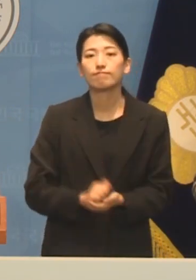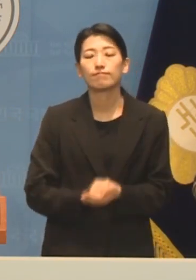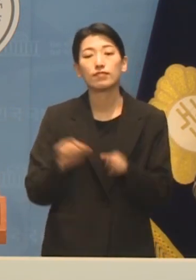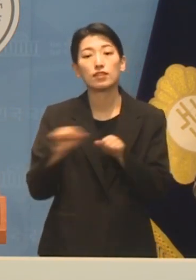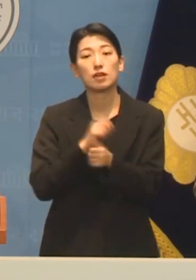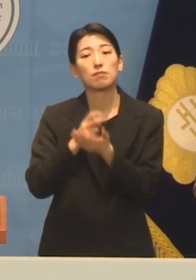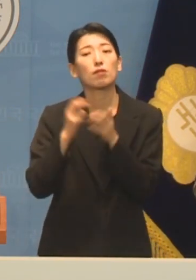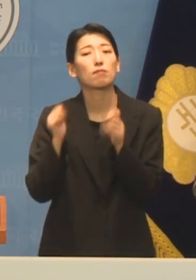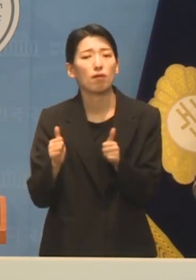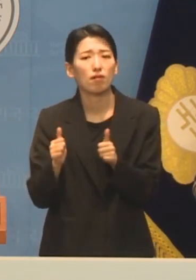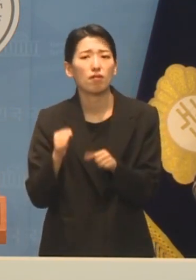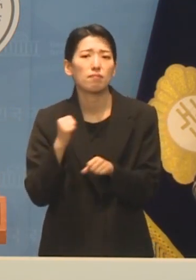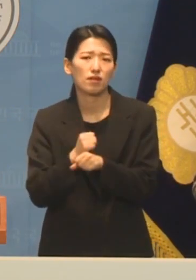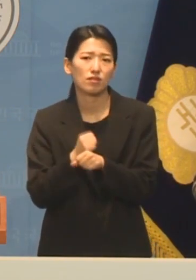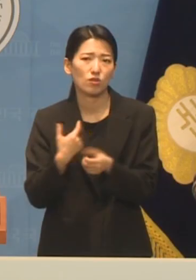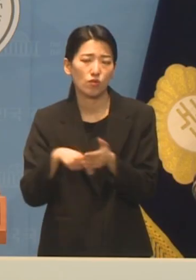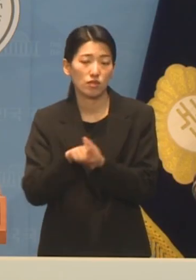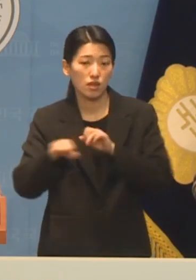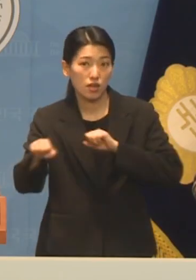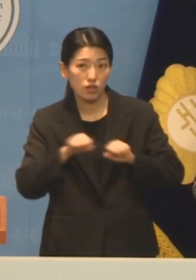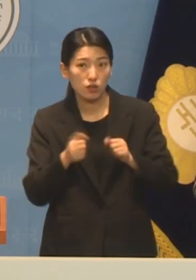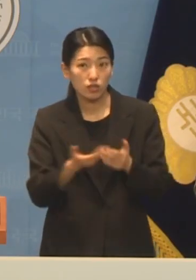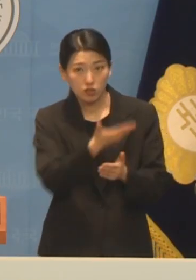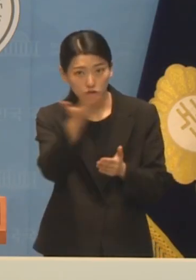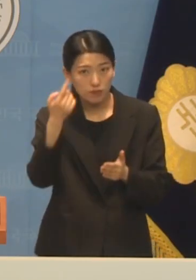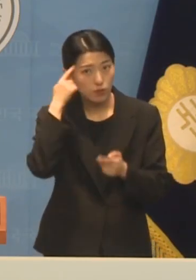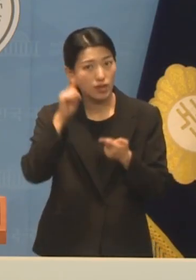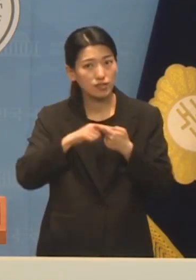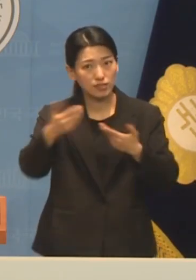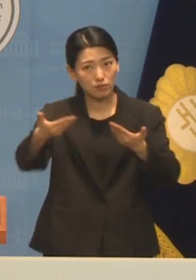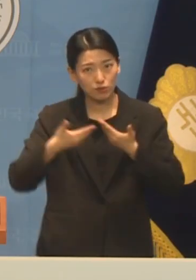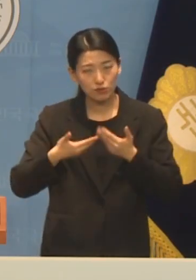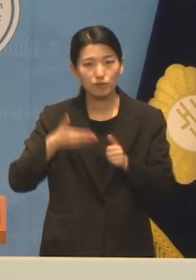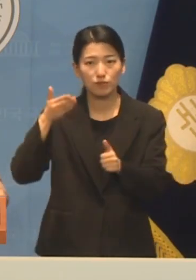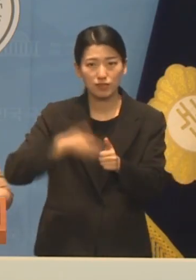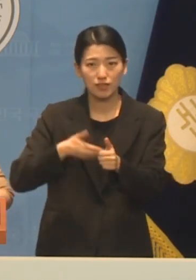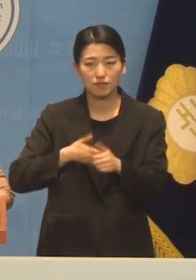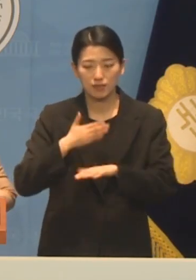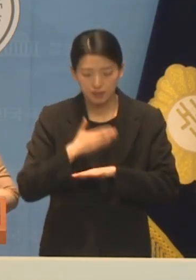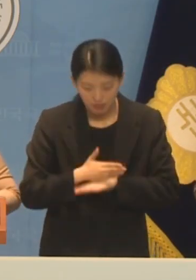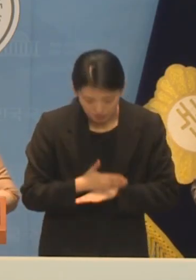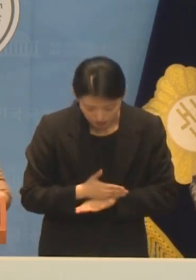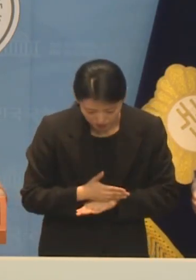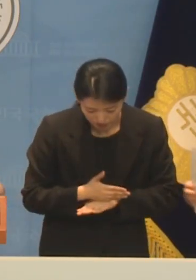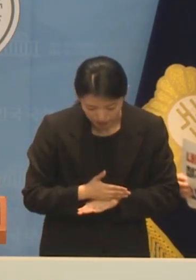제정 운동에 국민 여러분의 많은 관심과 참여 부탁드리겠습니다. 감사합니다.